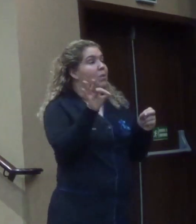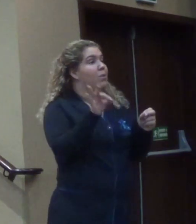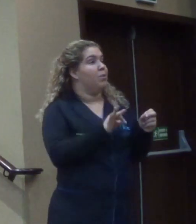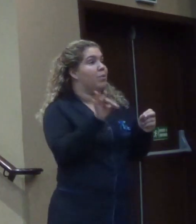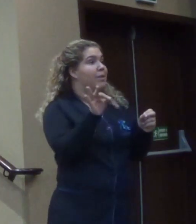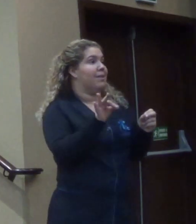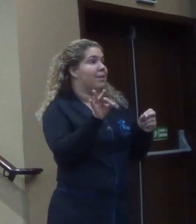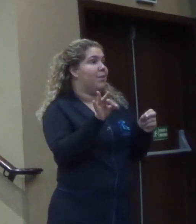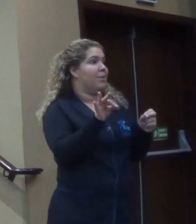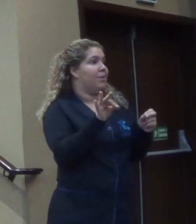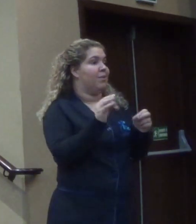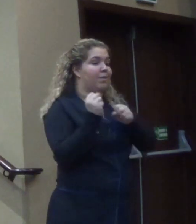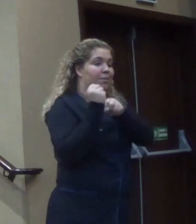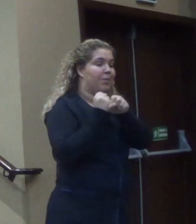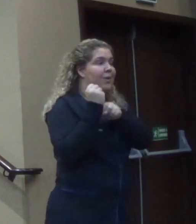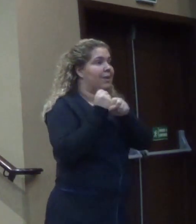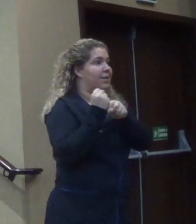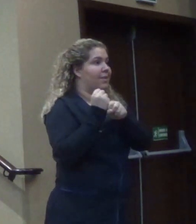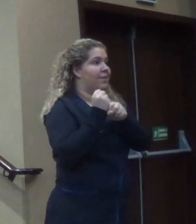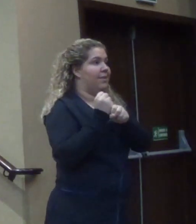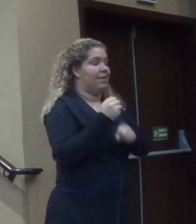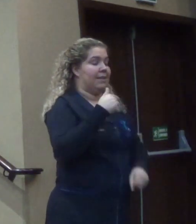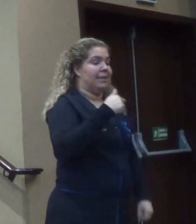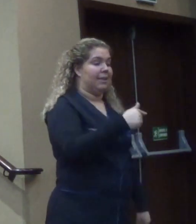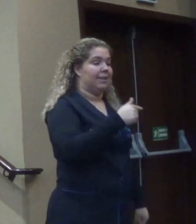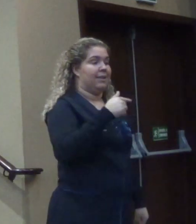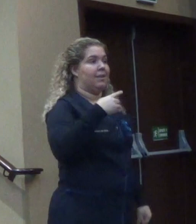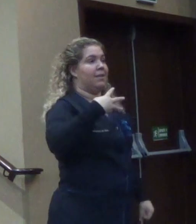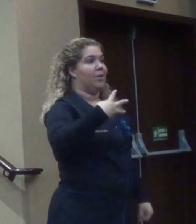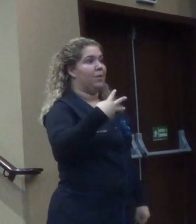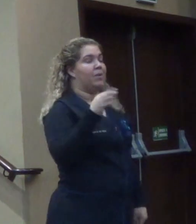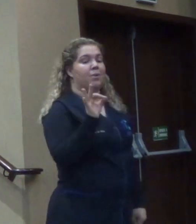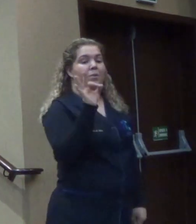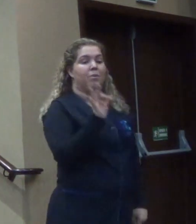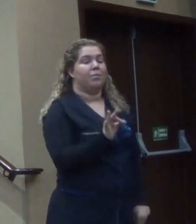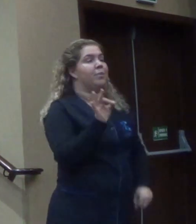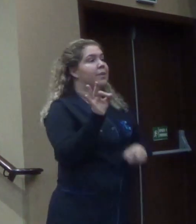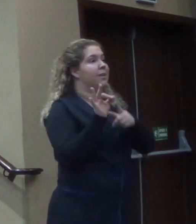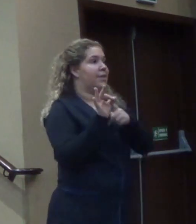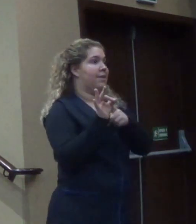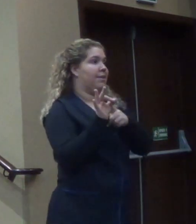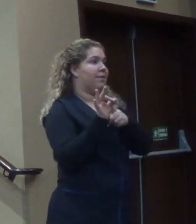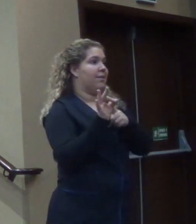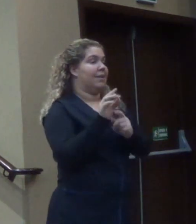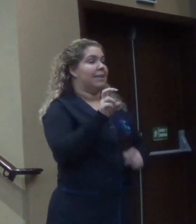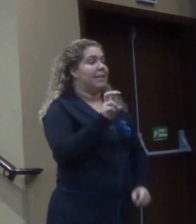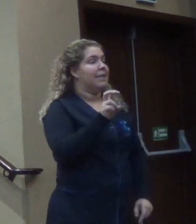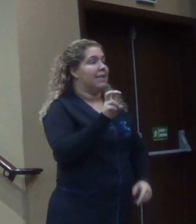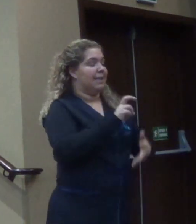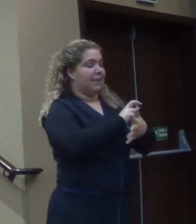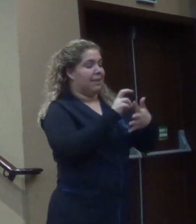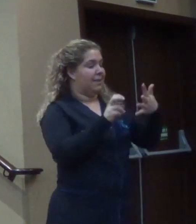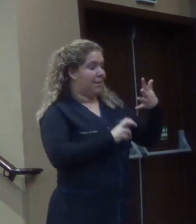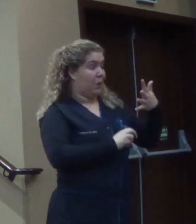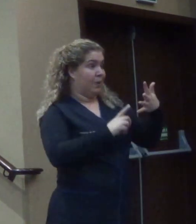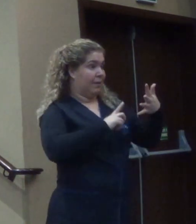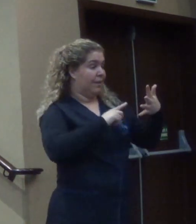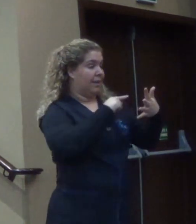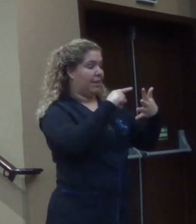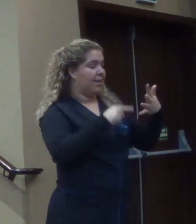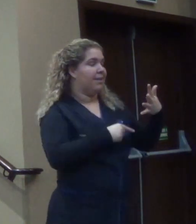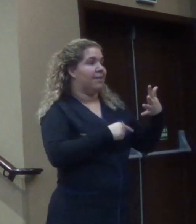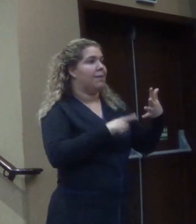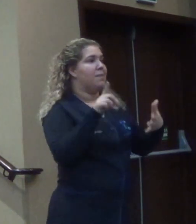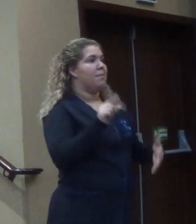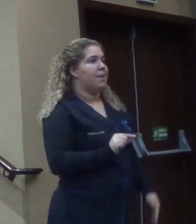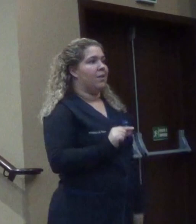qualquer doença durante o estudo foi de 74% menor nos que tinham os 5 itens. Então, não é só uma